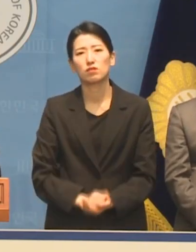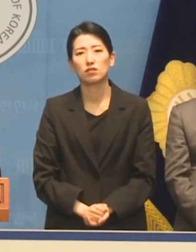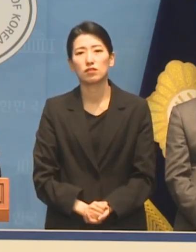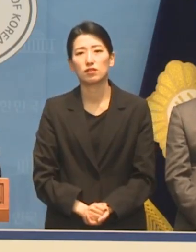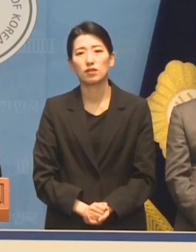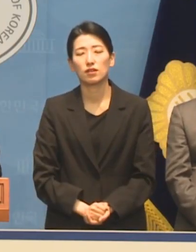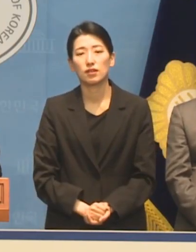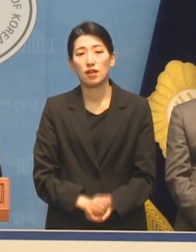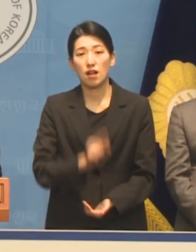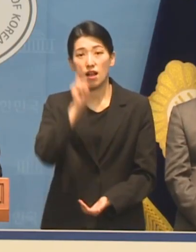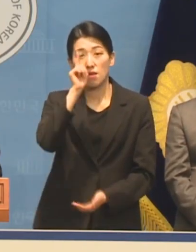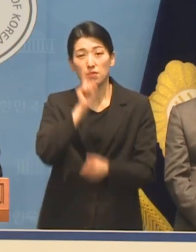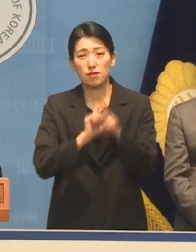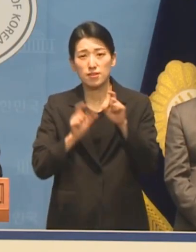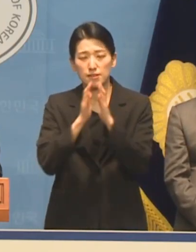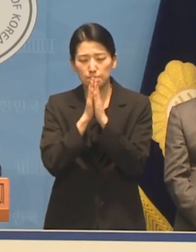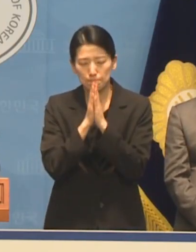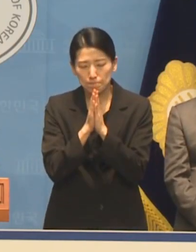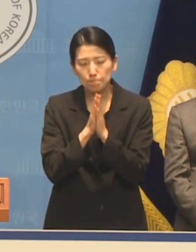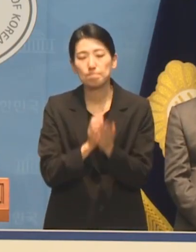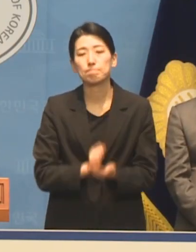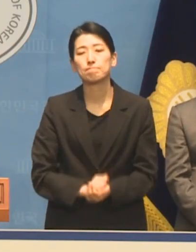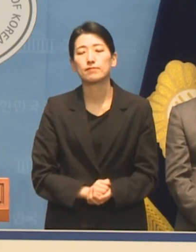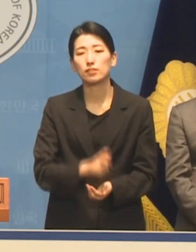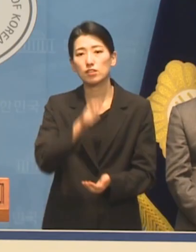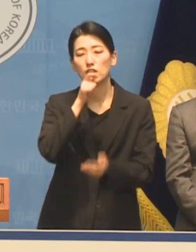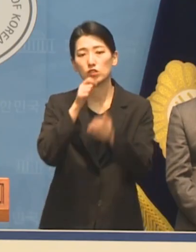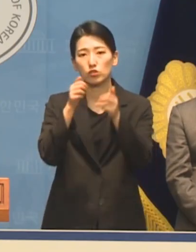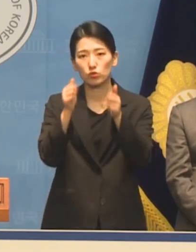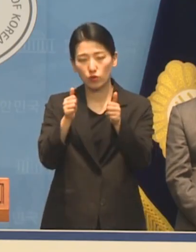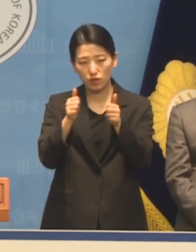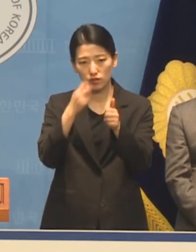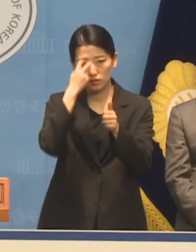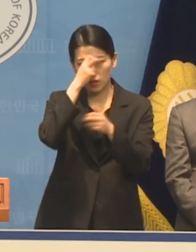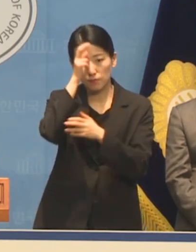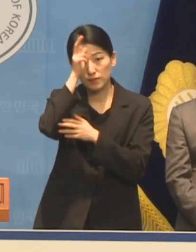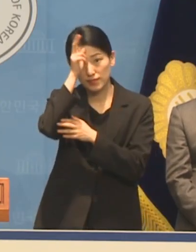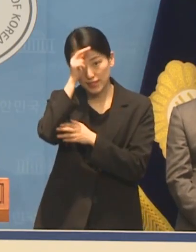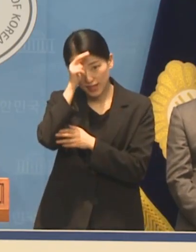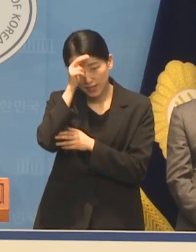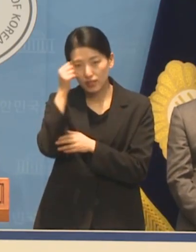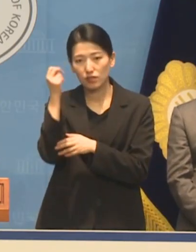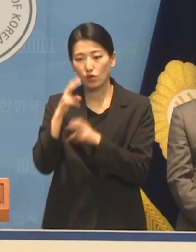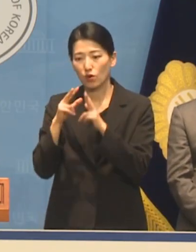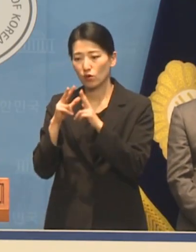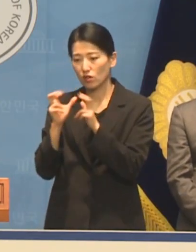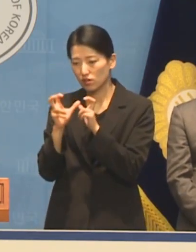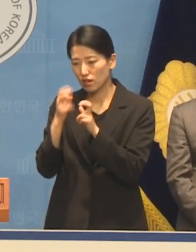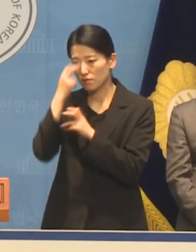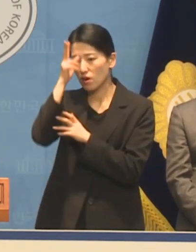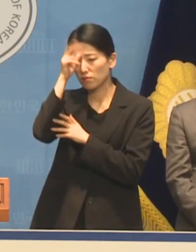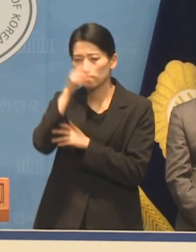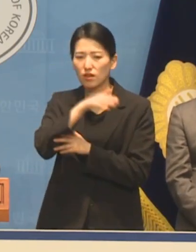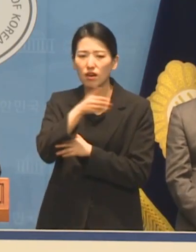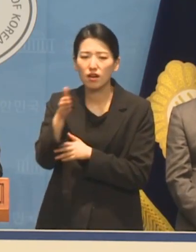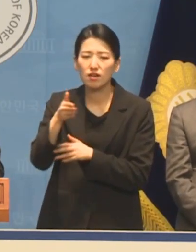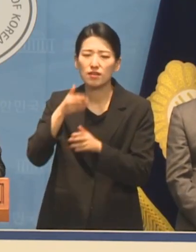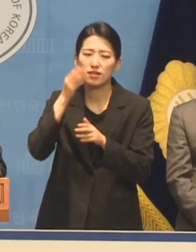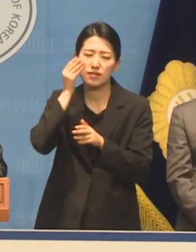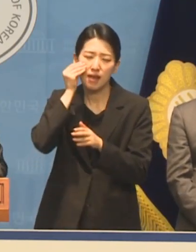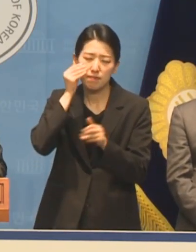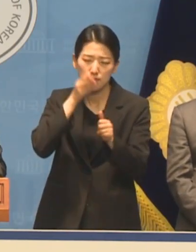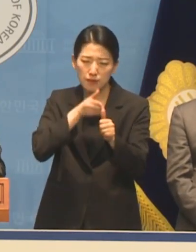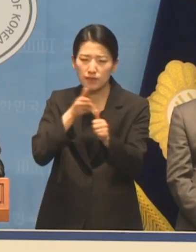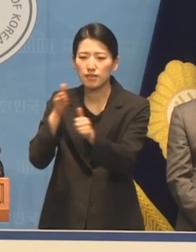다시 한번 수원지검 담당 검사, 성남지청 담당 검사님들께 간곡하게